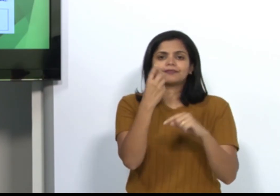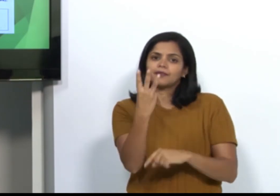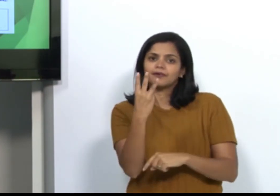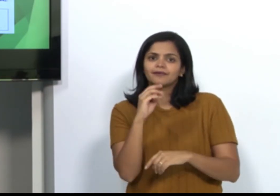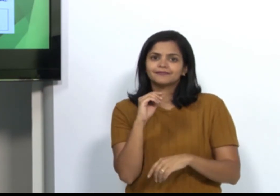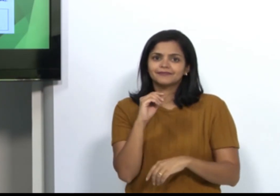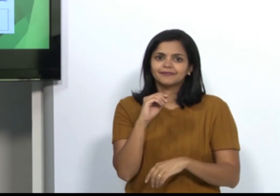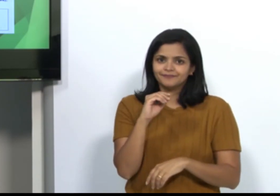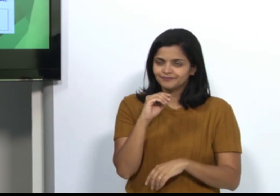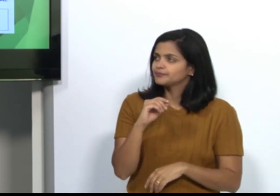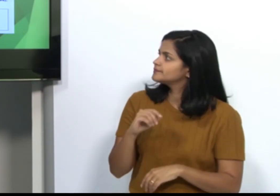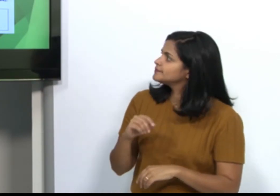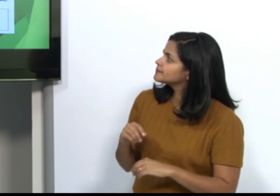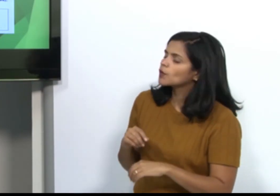IX3